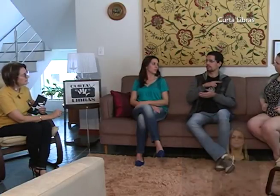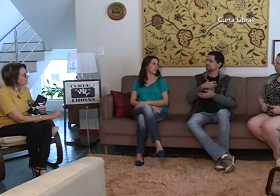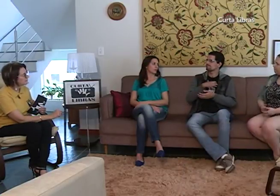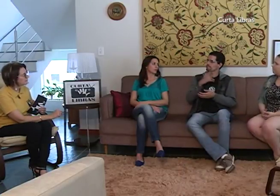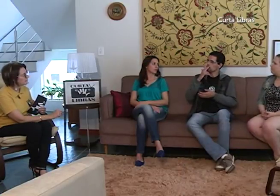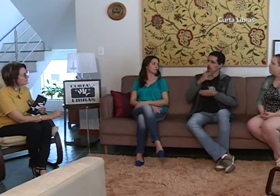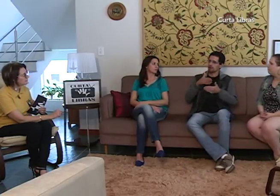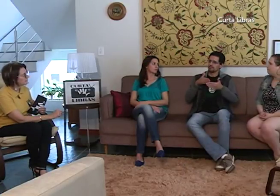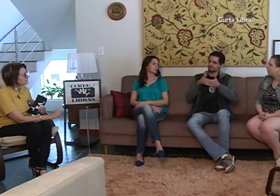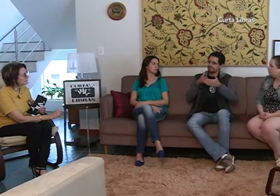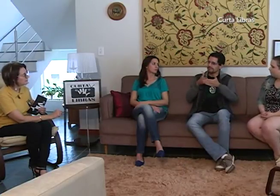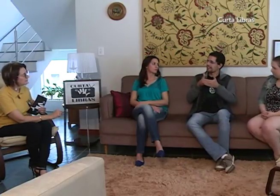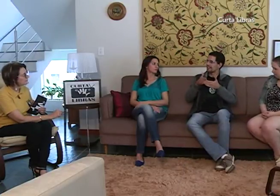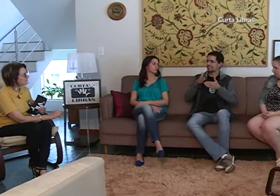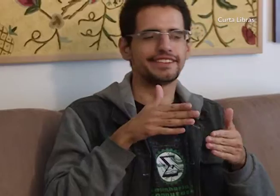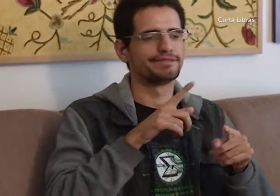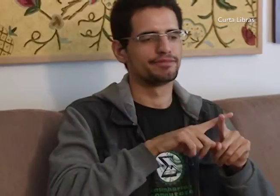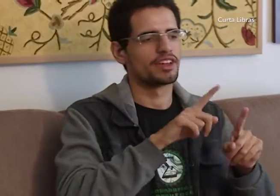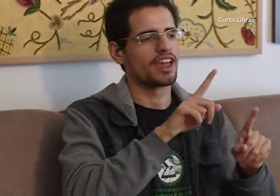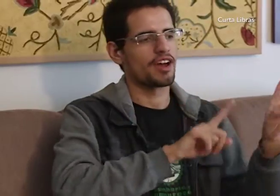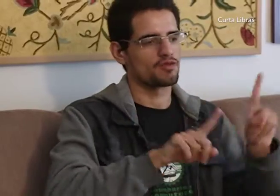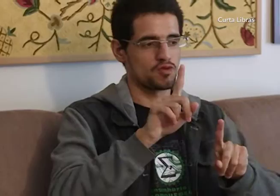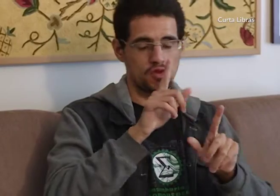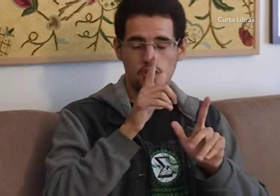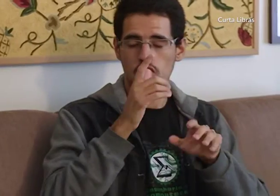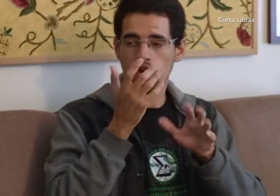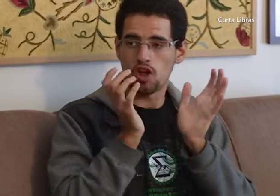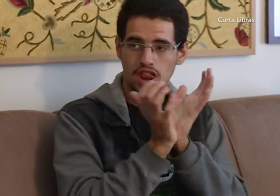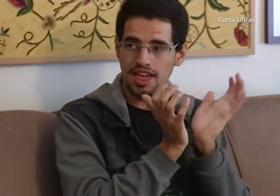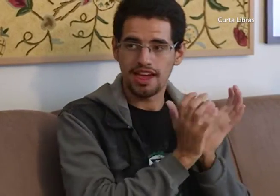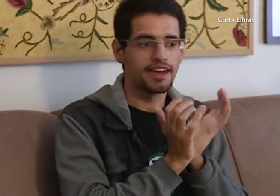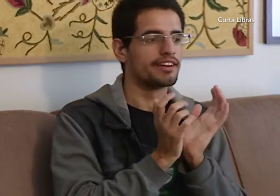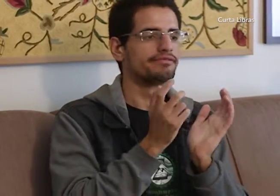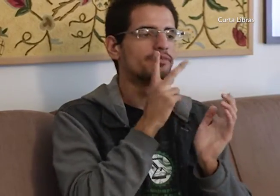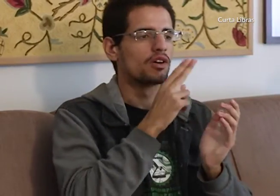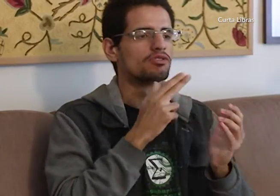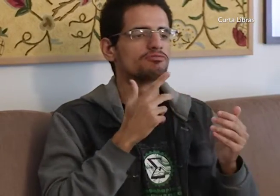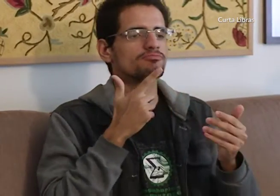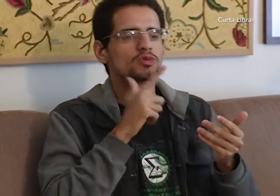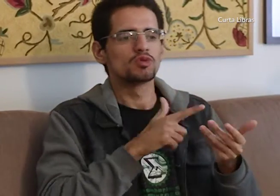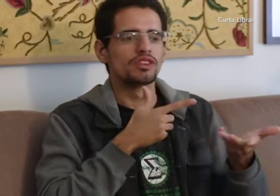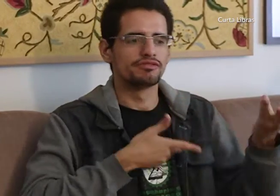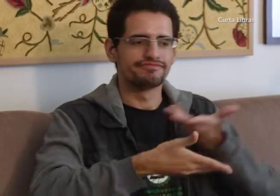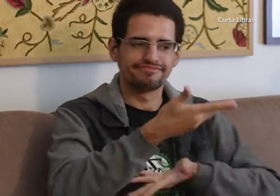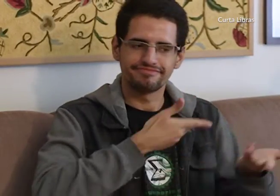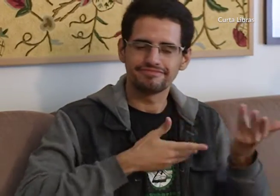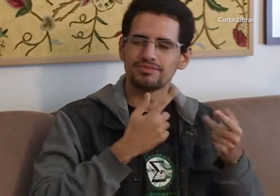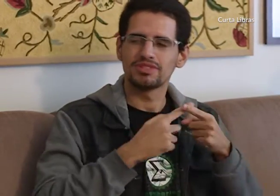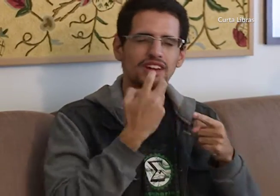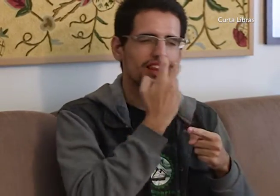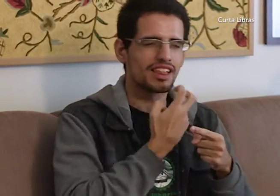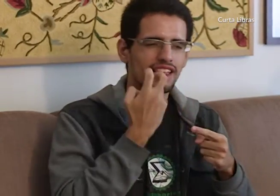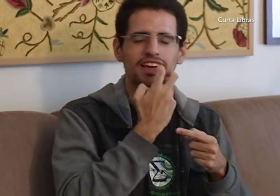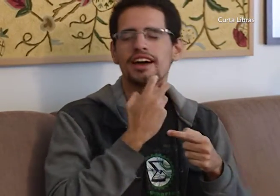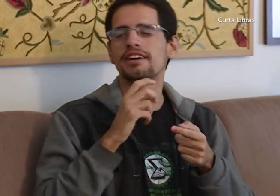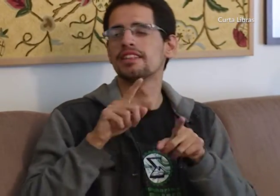Na verdade eu sinto uma certa limitação, porque os colegas não interagem tanto comigo, embora eu tente me comunicar através da leitura labial